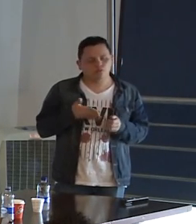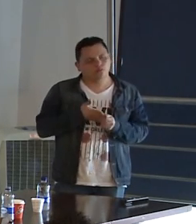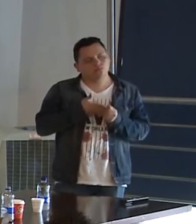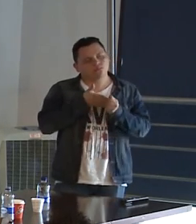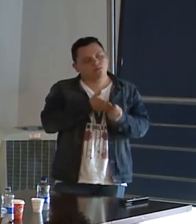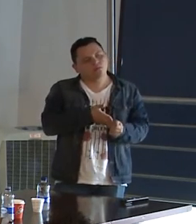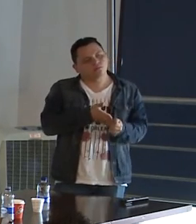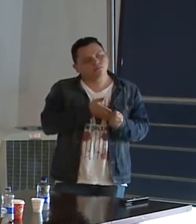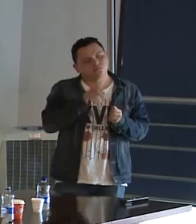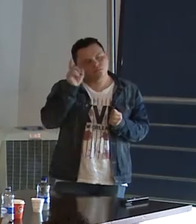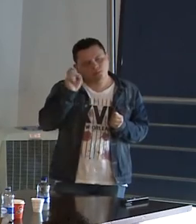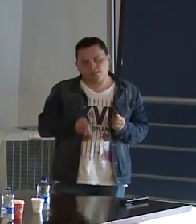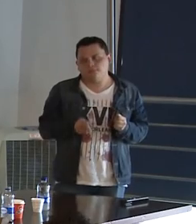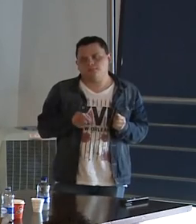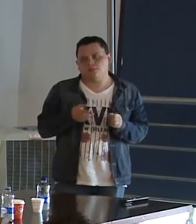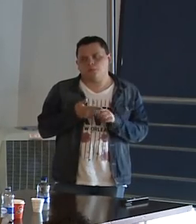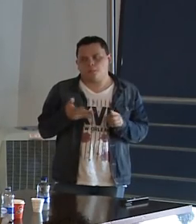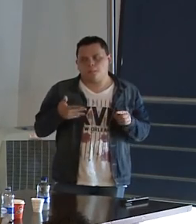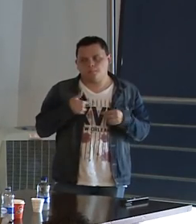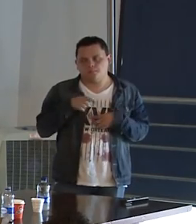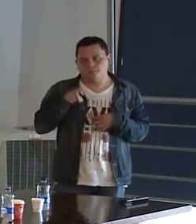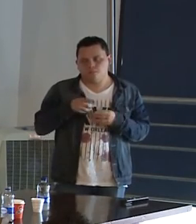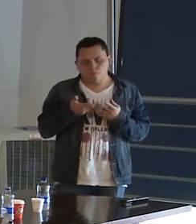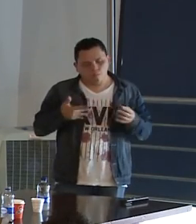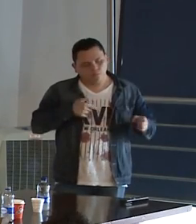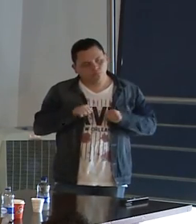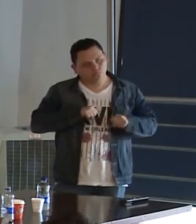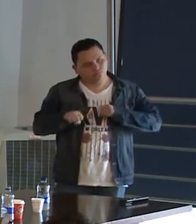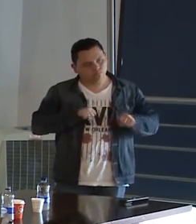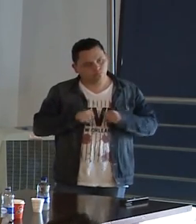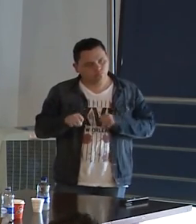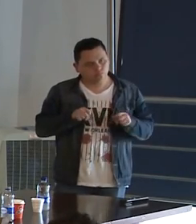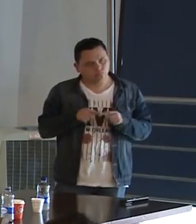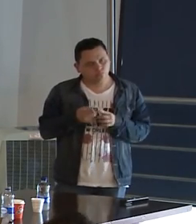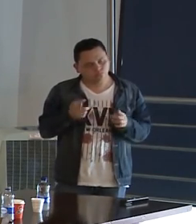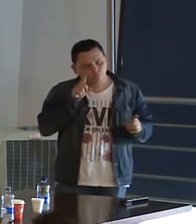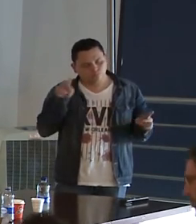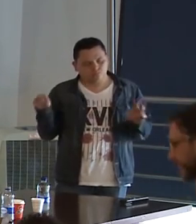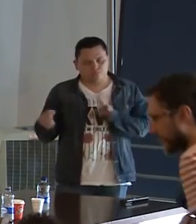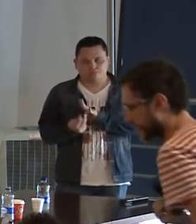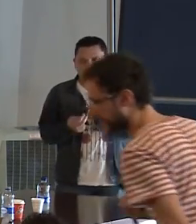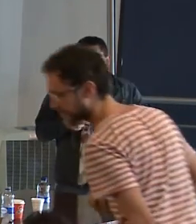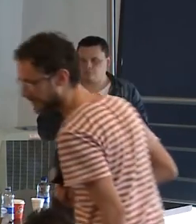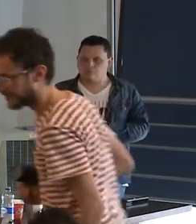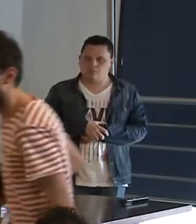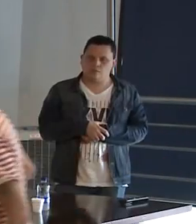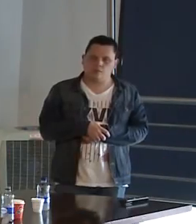orientación que debíamos seguir nuestras actividades en el sector.